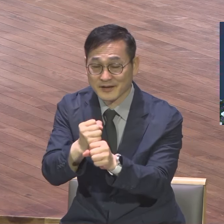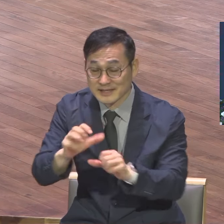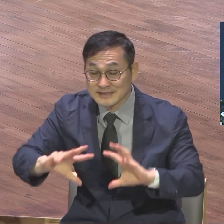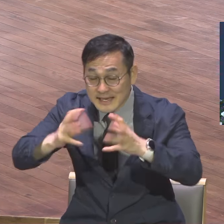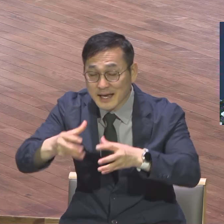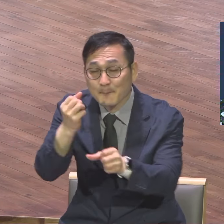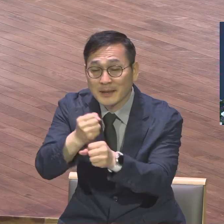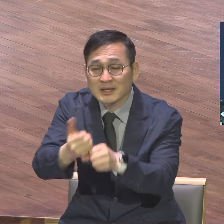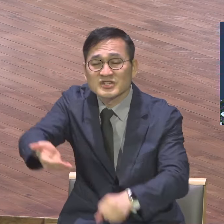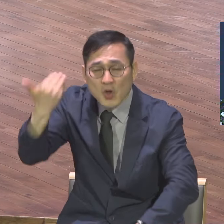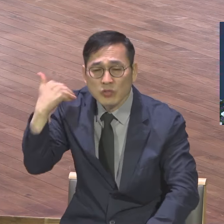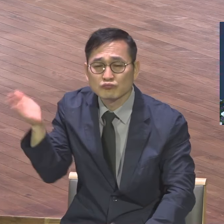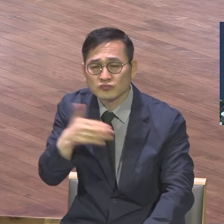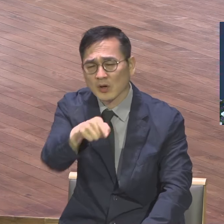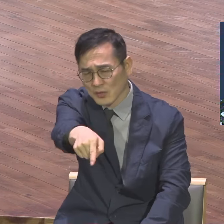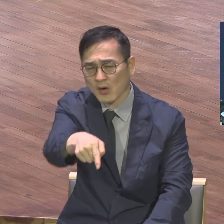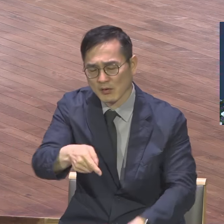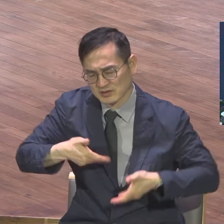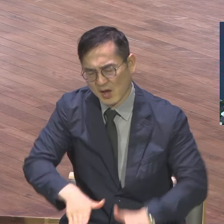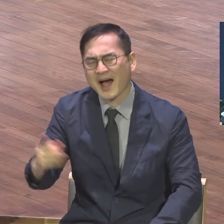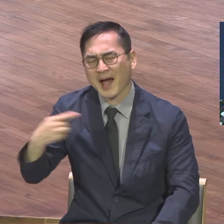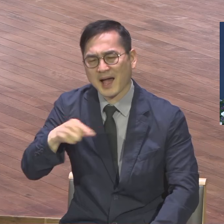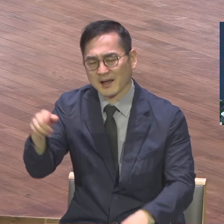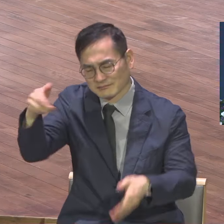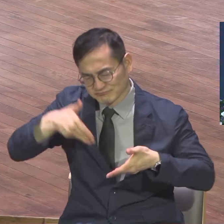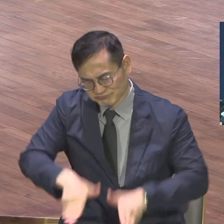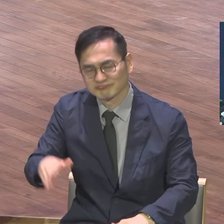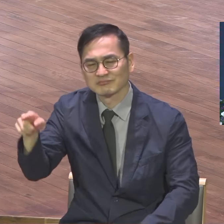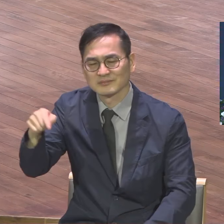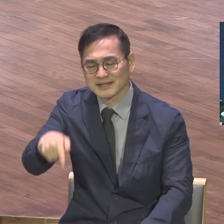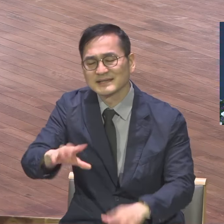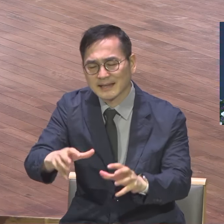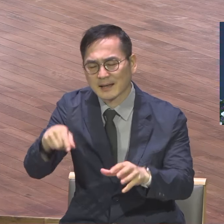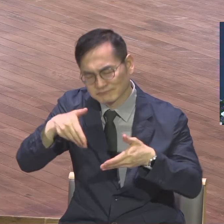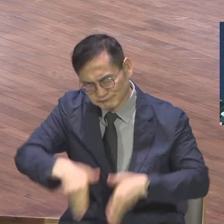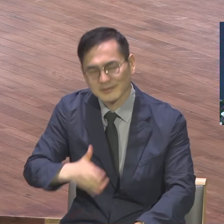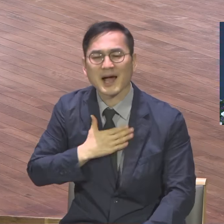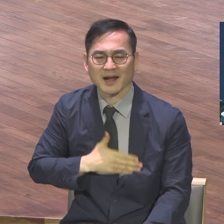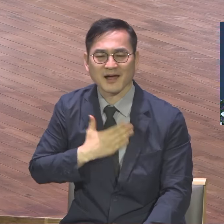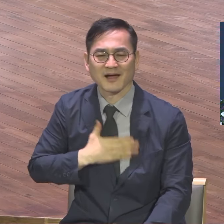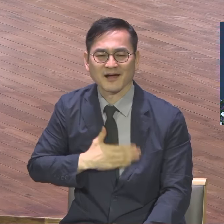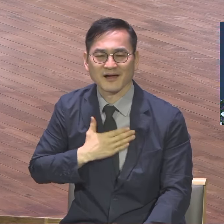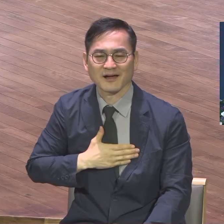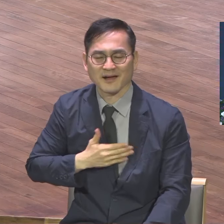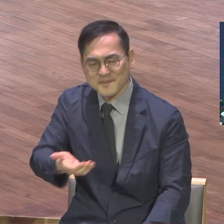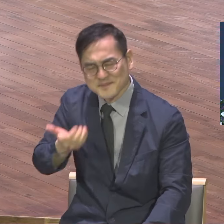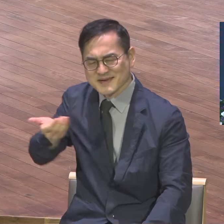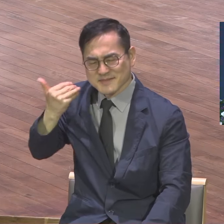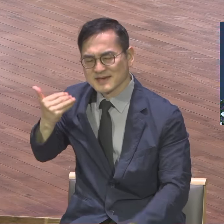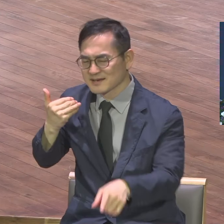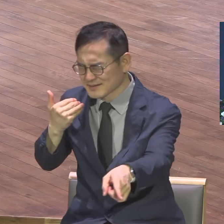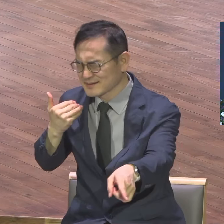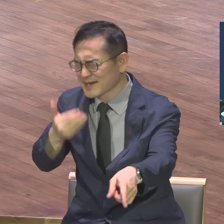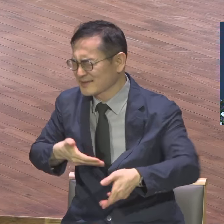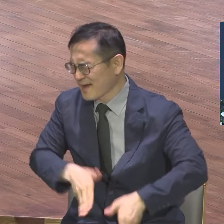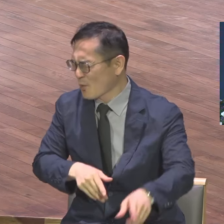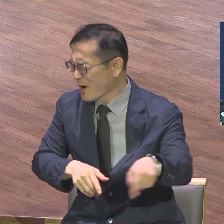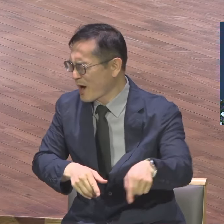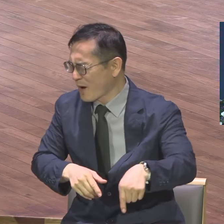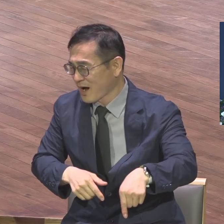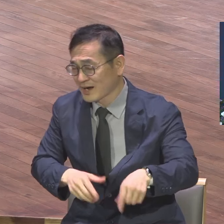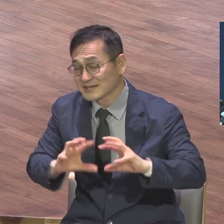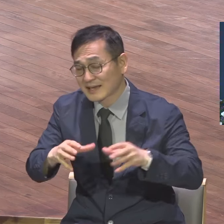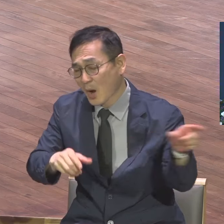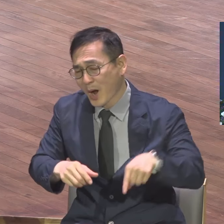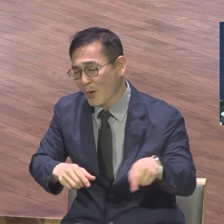택했다. 성경 보면요, 이 성경 1장 1절에 시작하기를 태초에 하나님이